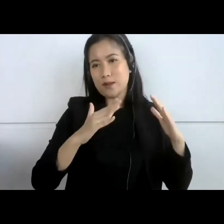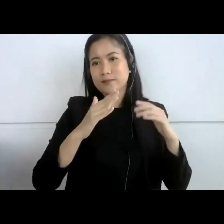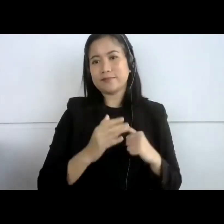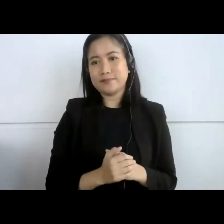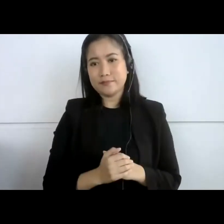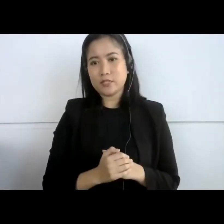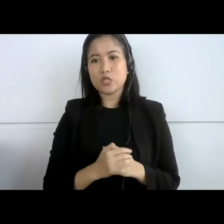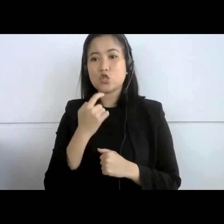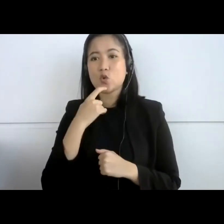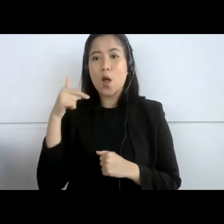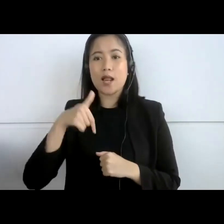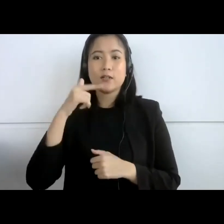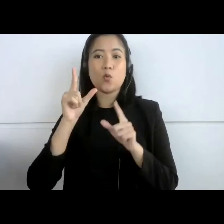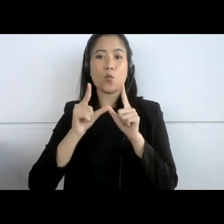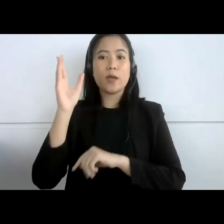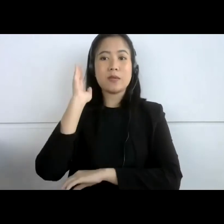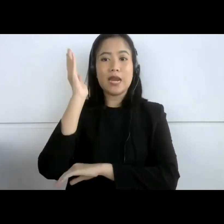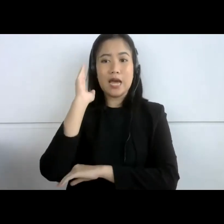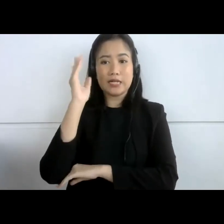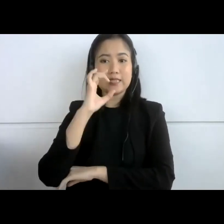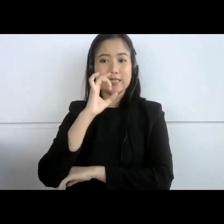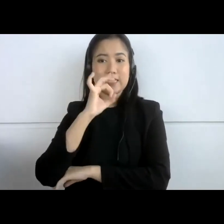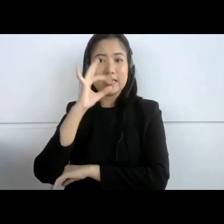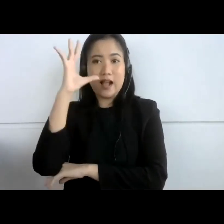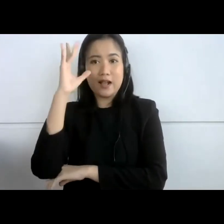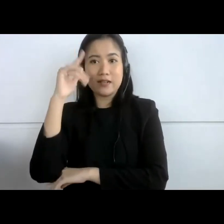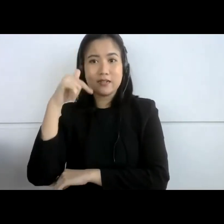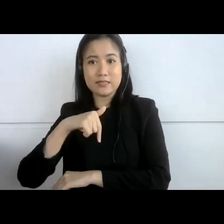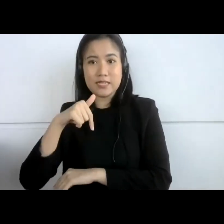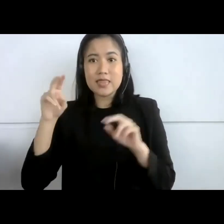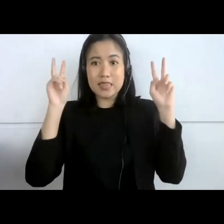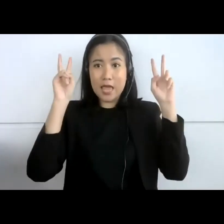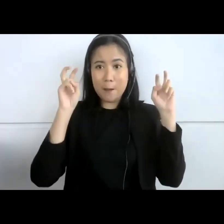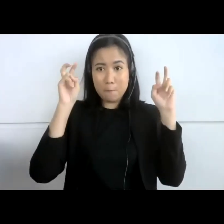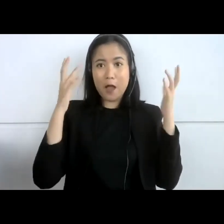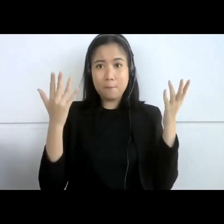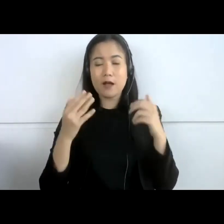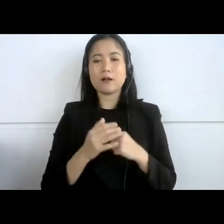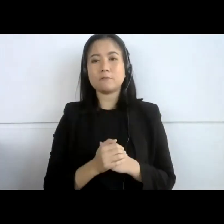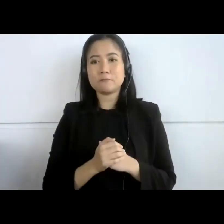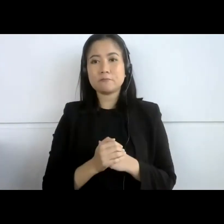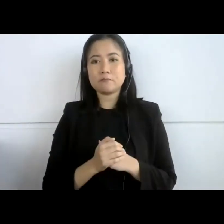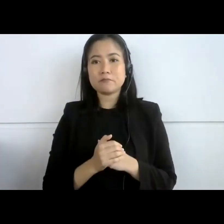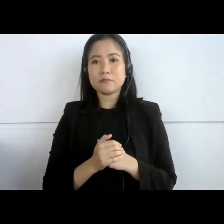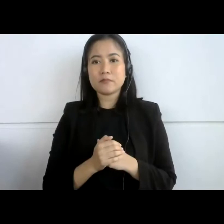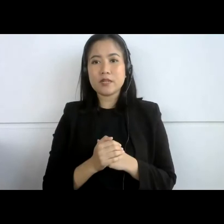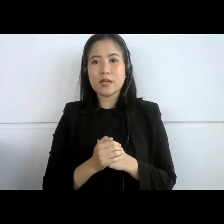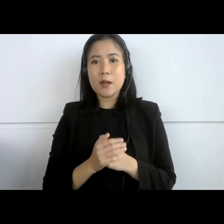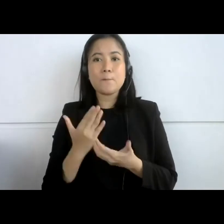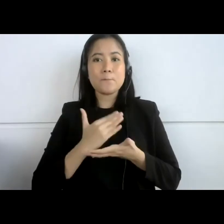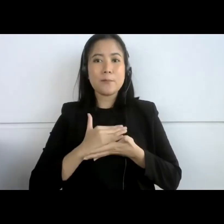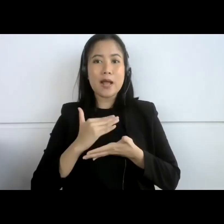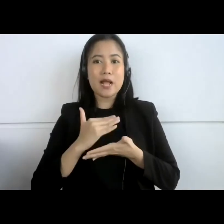hari ini dengan subtema berbagi praktik baik dukungan belajar dari rumah lewat guru kunjung dan pos baca, saya